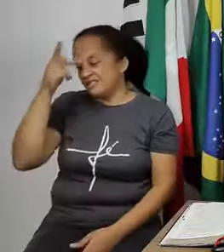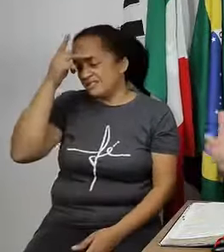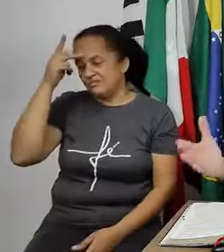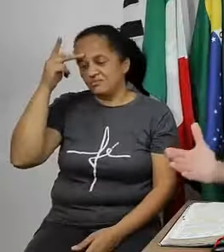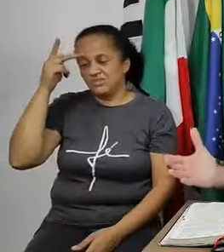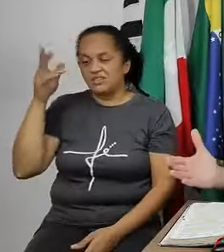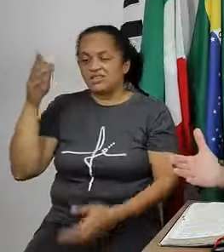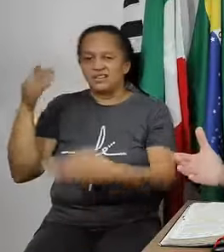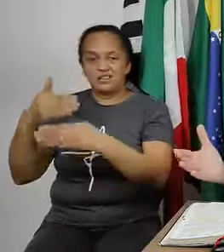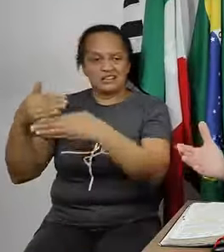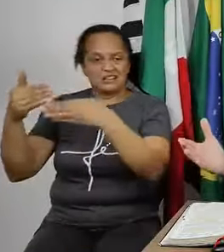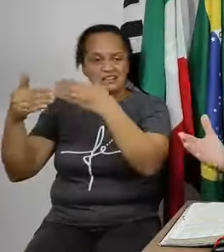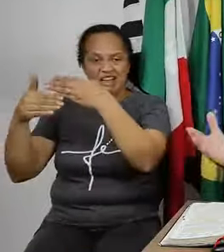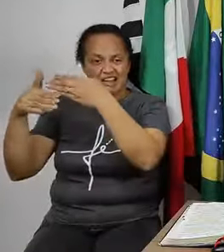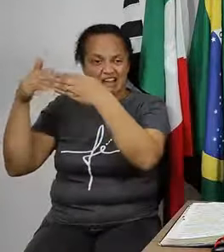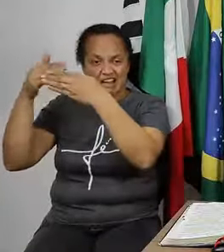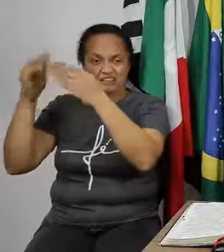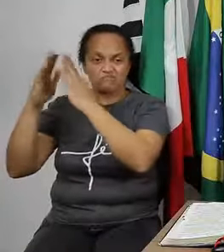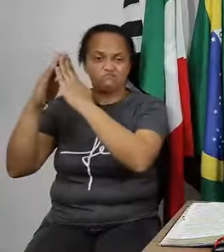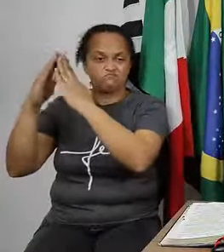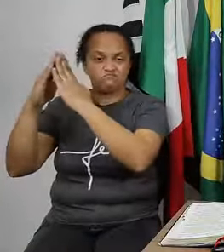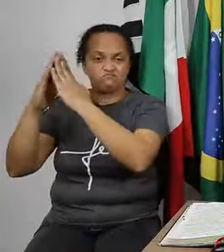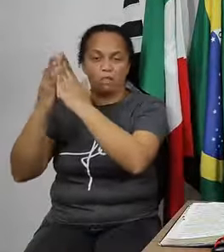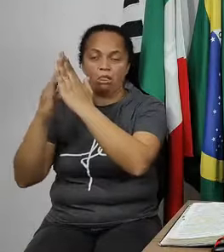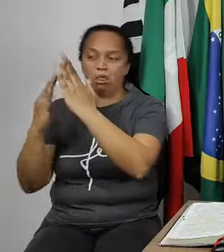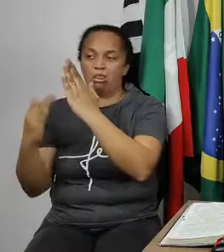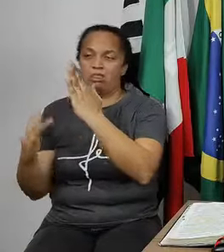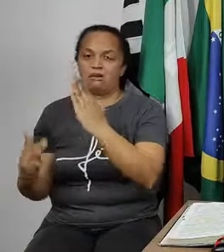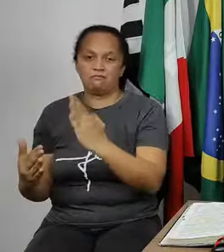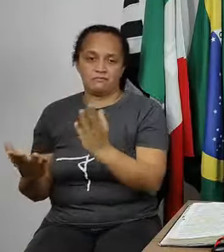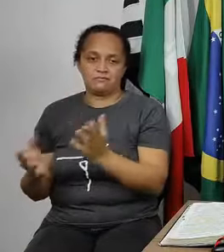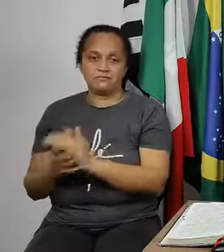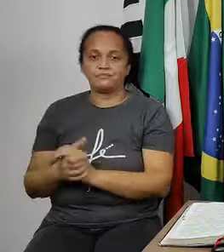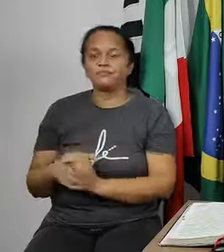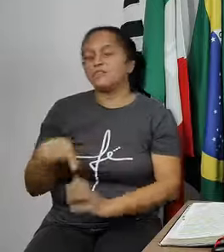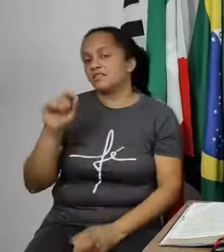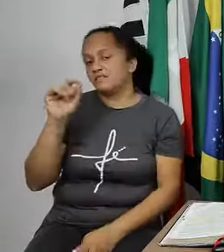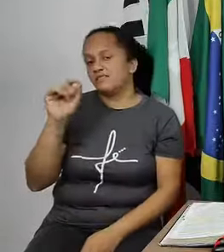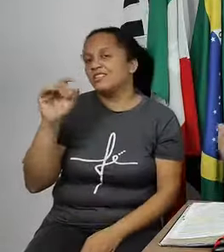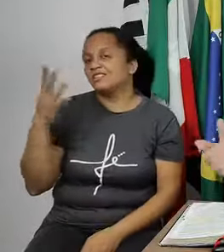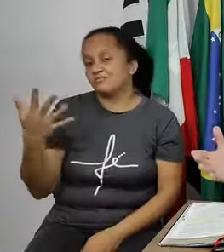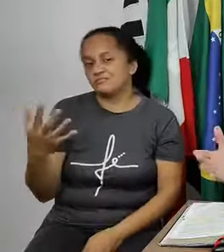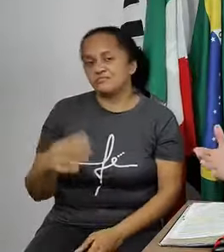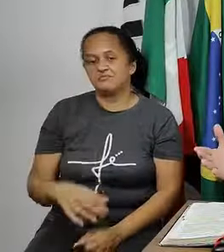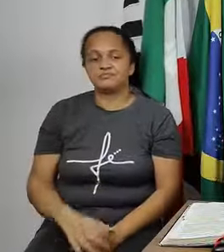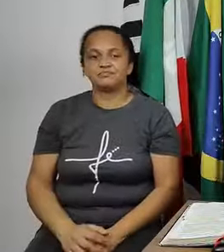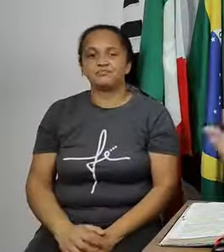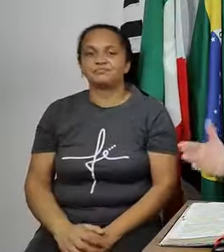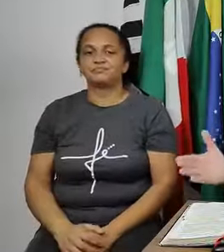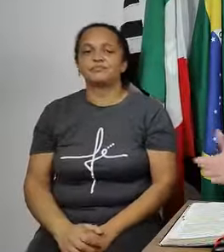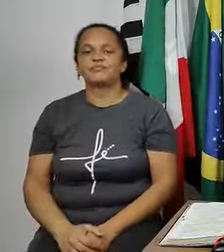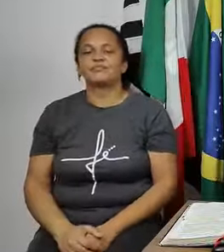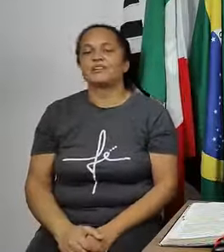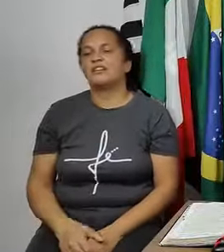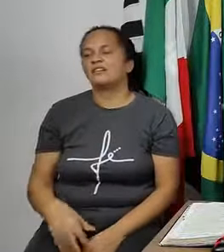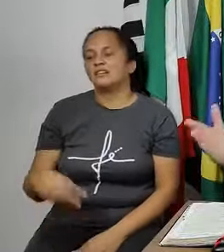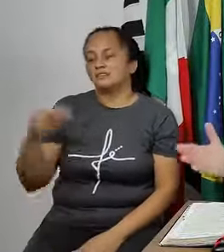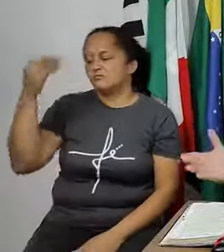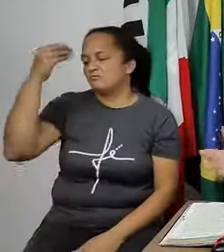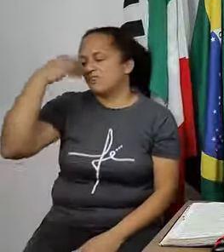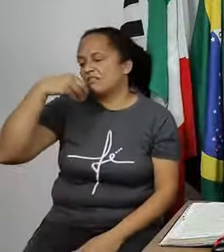consegue resistir. E aí vem o quê? Né? Vem, infelizmente, o desânimo,